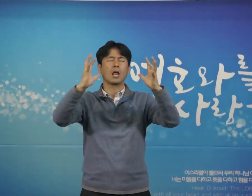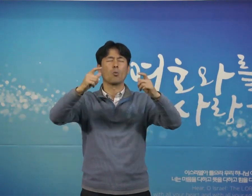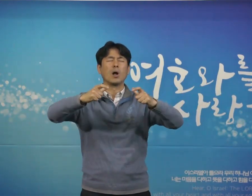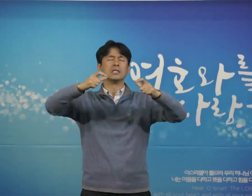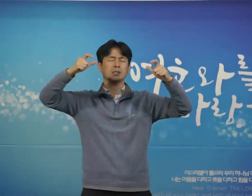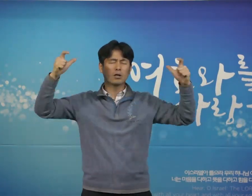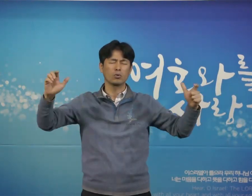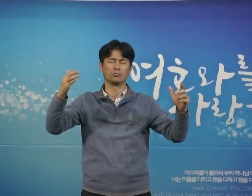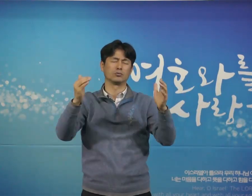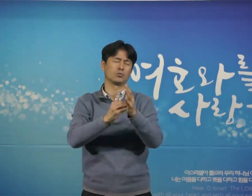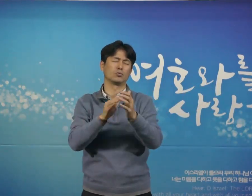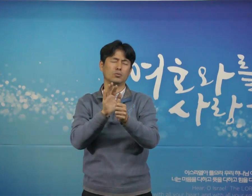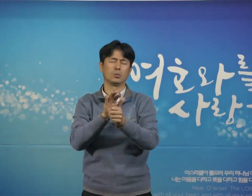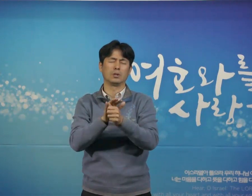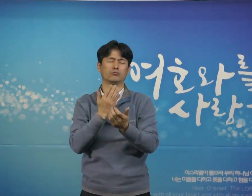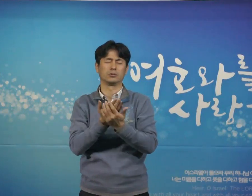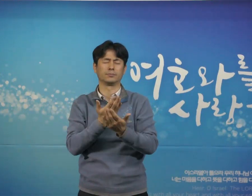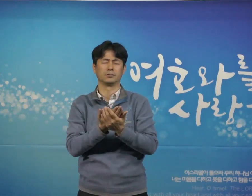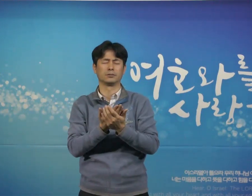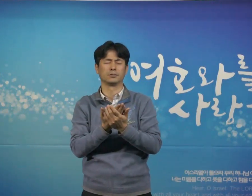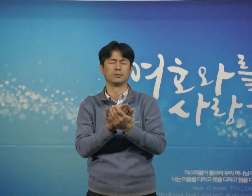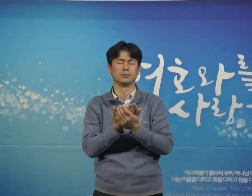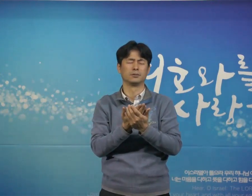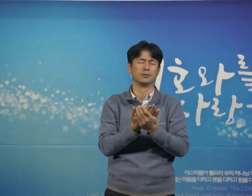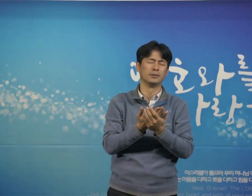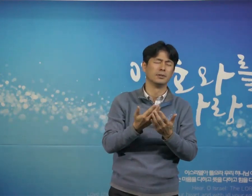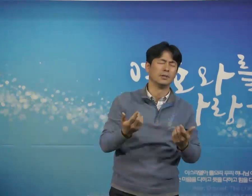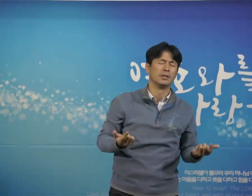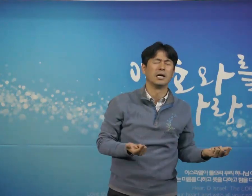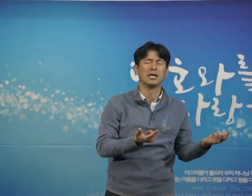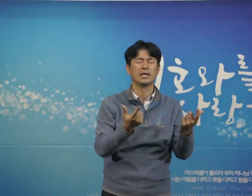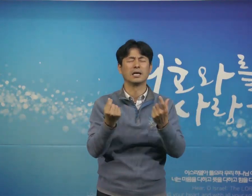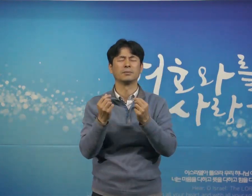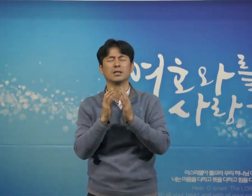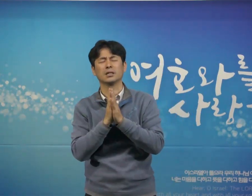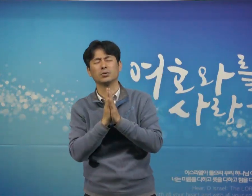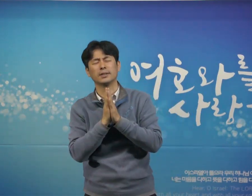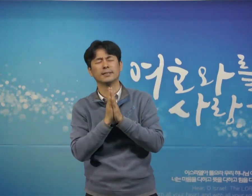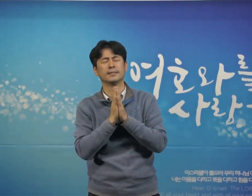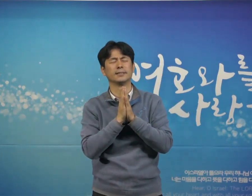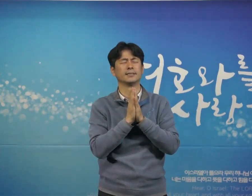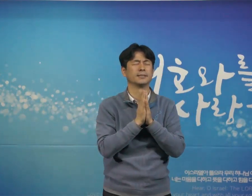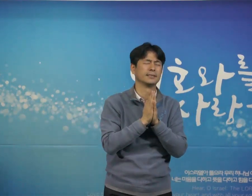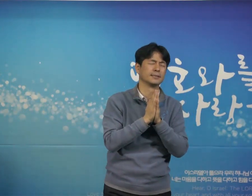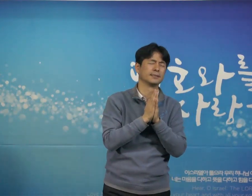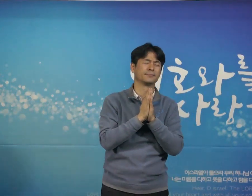나라를 확장시키고 그렇게 나아갈 수 있도록 도와주옵소서. 같이 기도하기 원합니다.